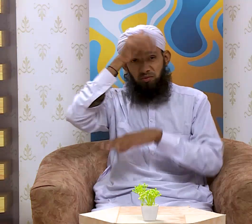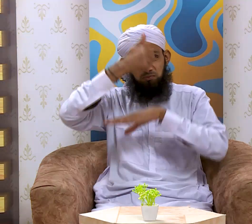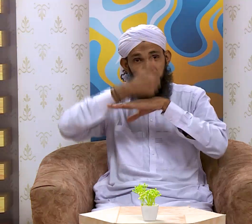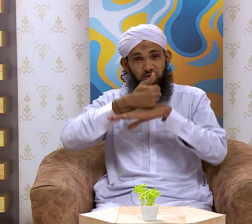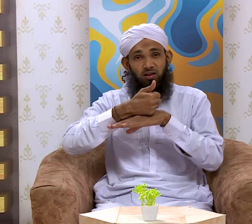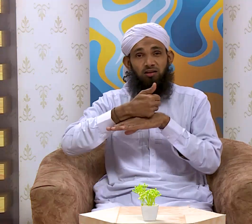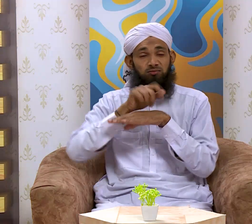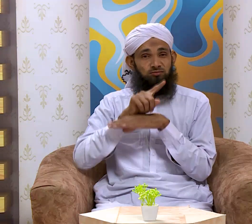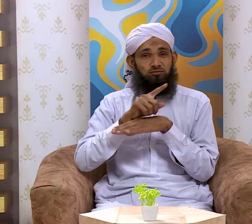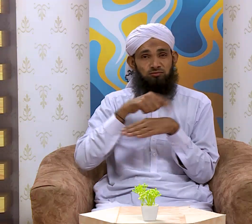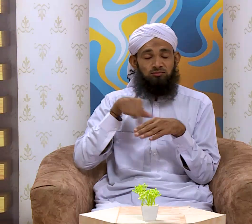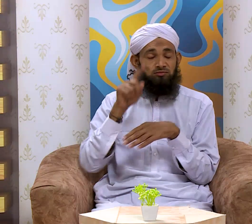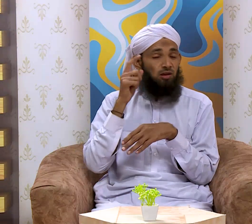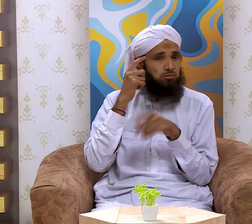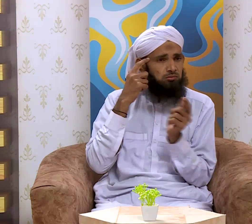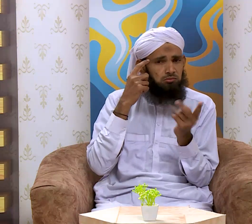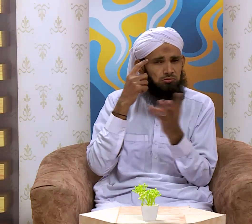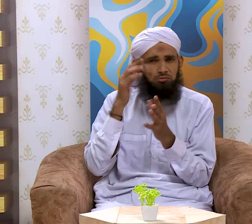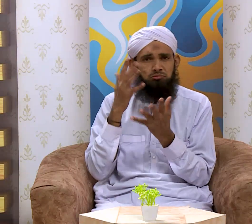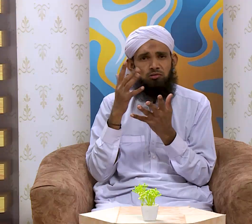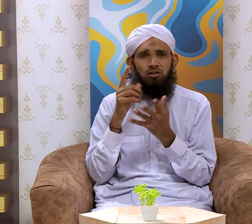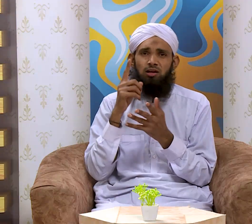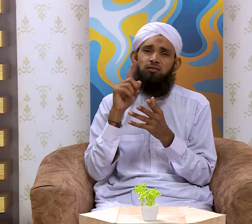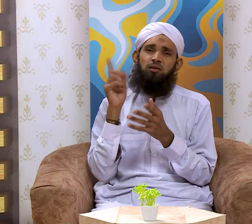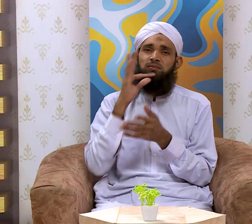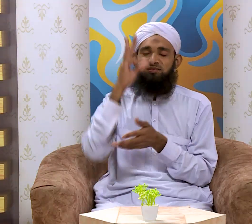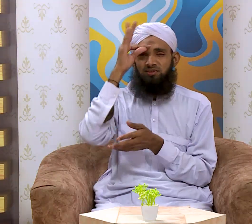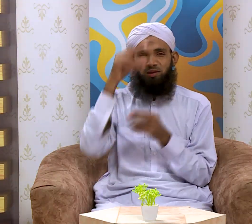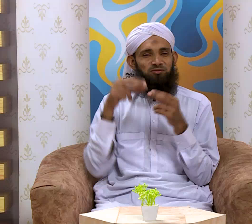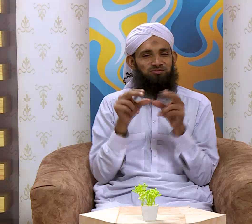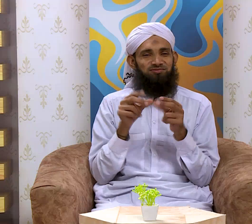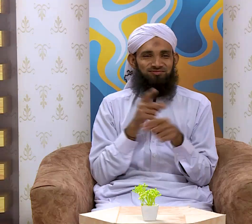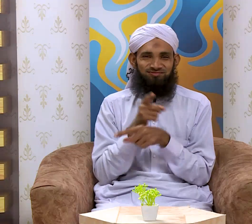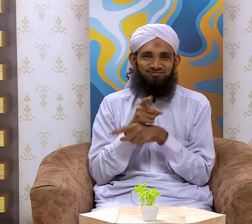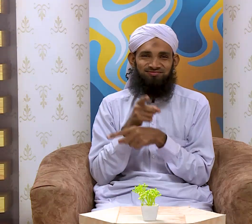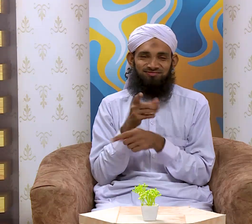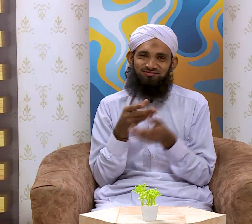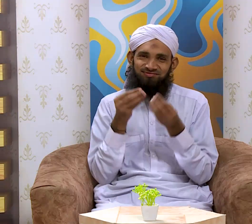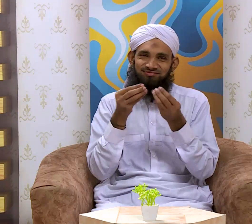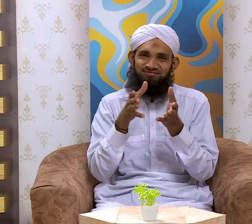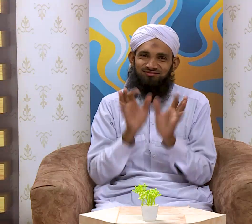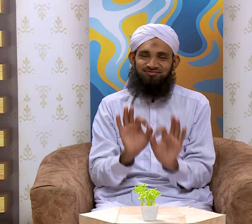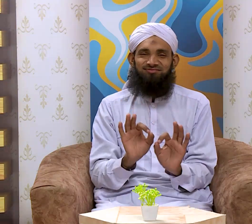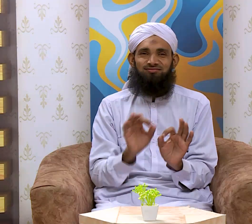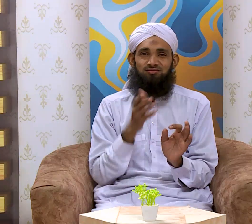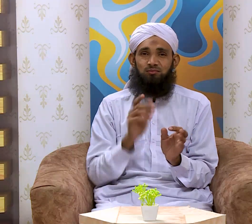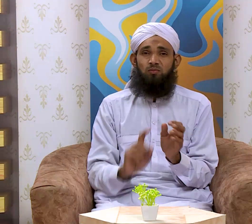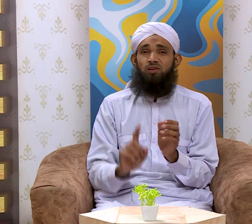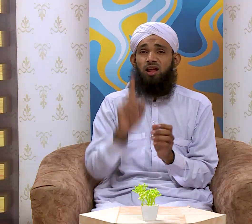جن تک عقل اور حواس کی رسائی نہیں، اور اسی کا نام غیب ہے۔ سبحان اللہ۔ اللہ پاک نے اپنے